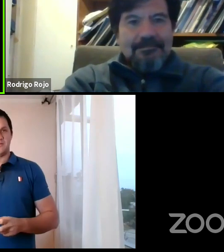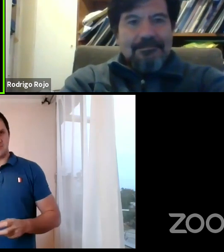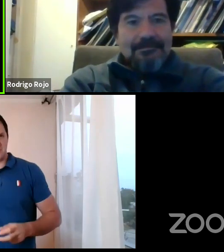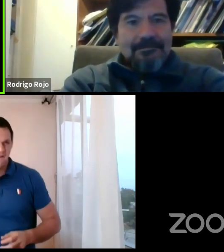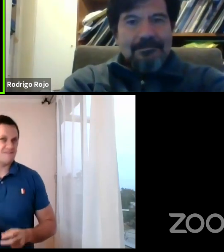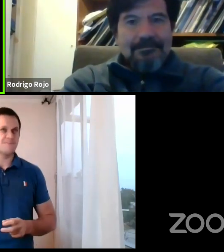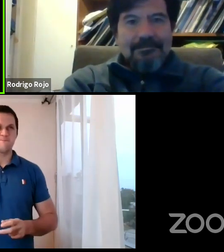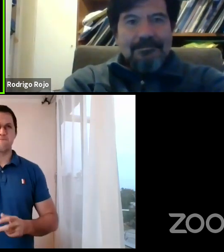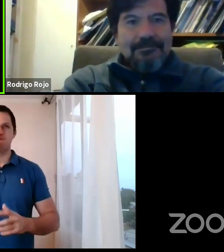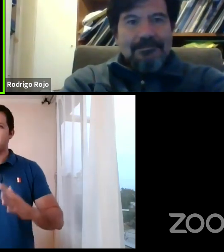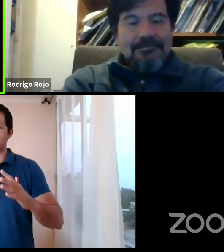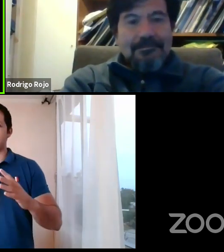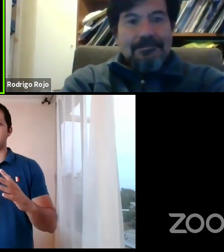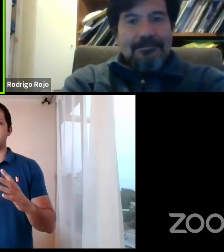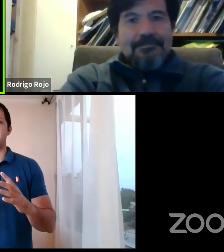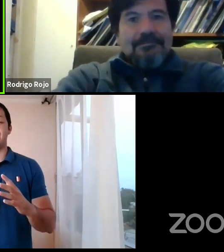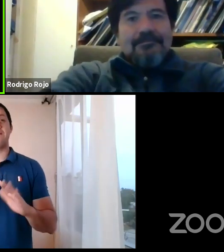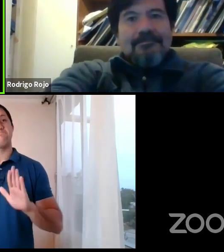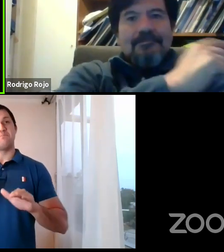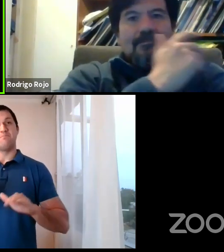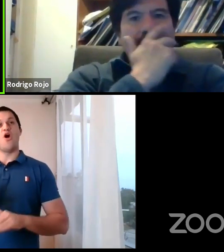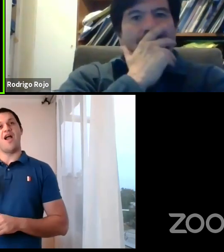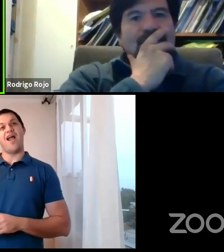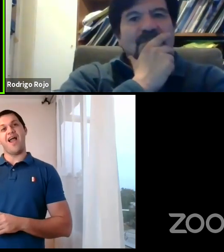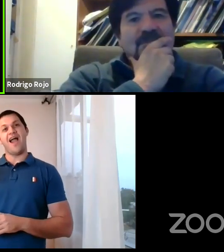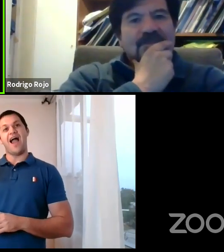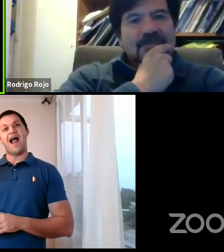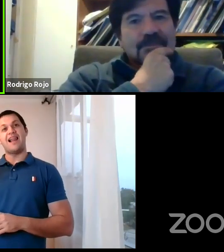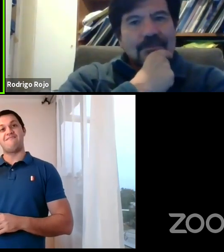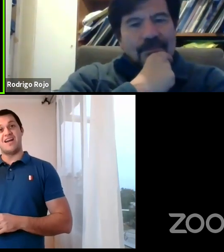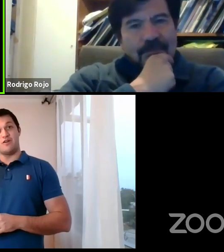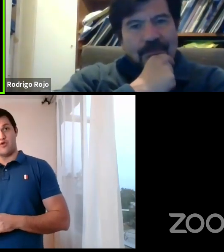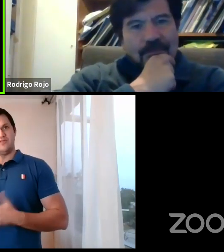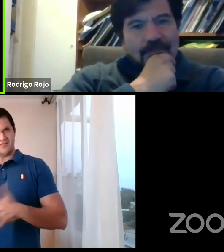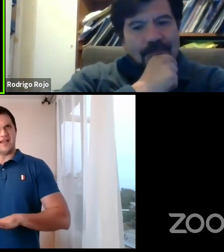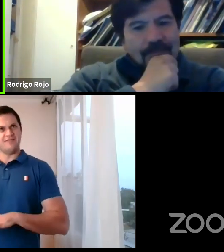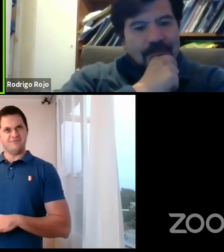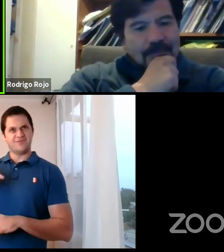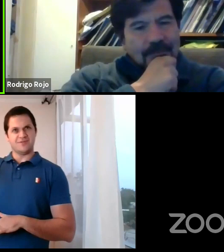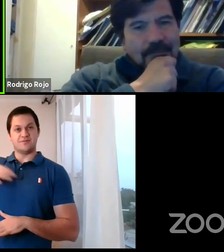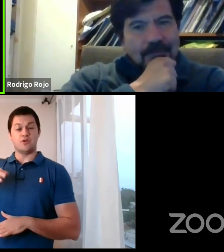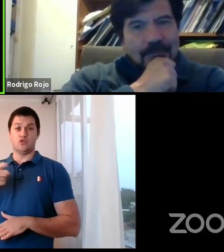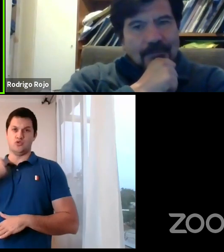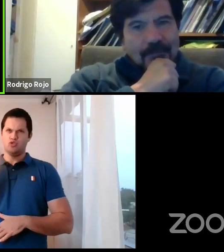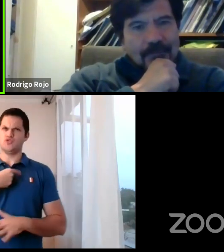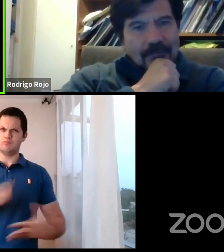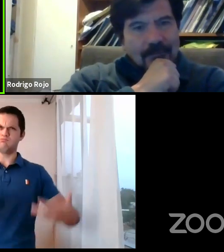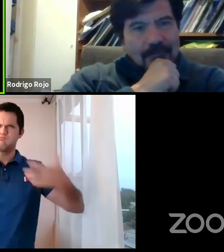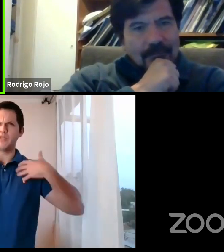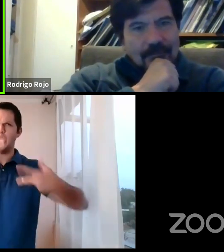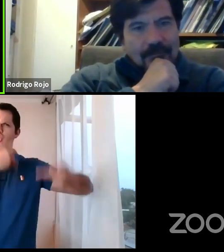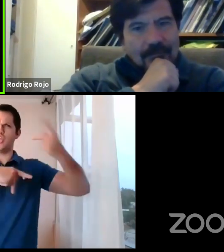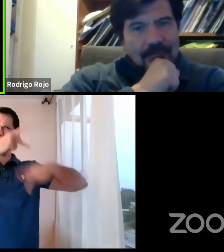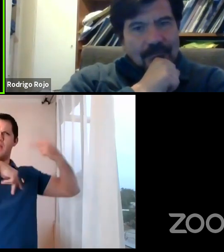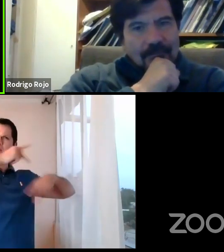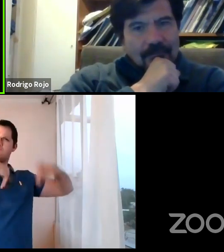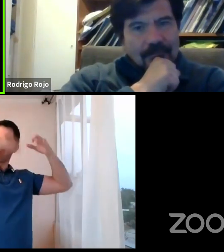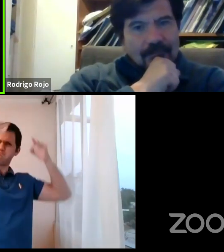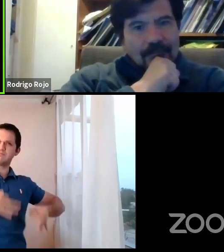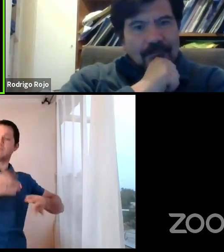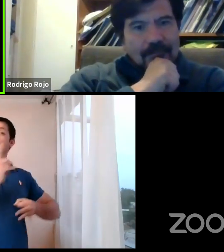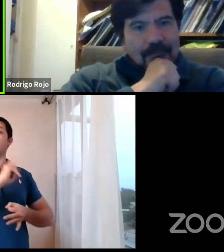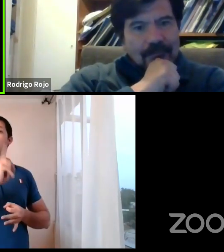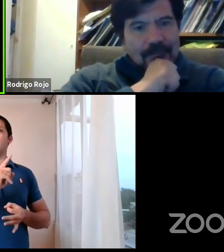también como decía el Álvaro, no, sin ser historiadores, desde la Escuela de Kinesiología surgió